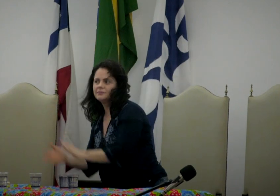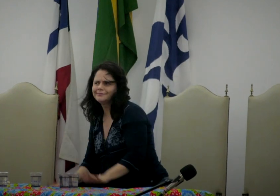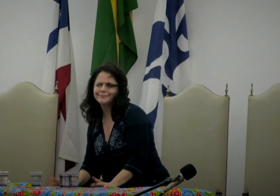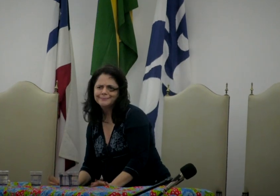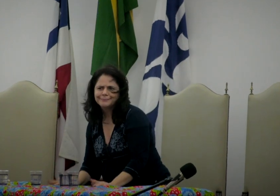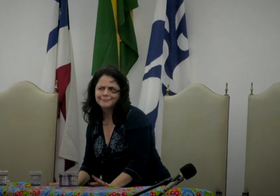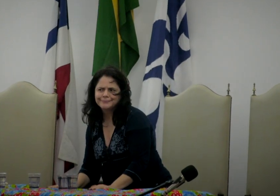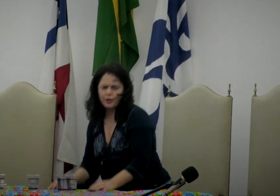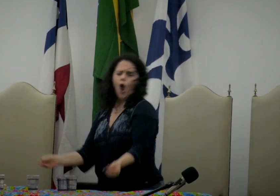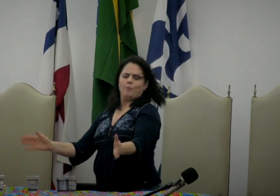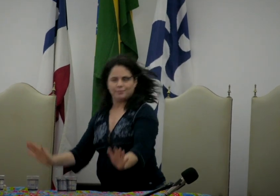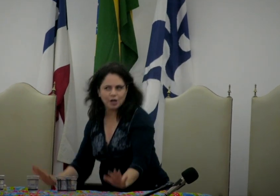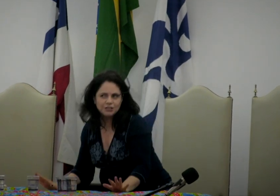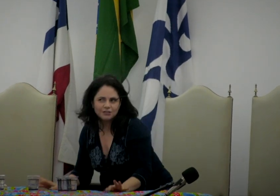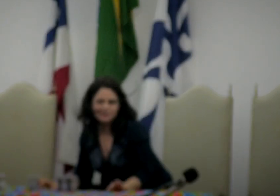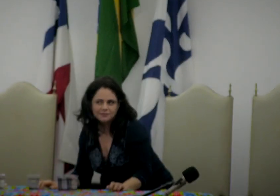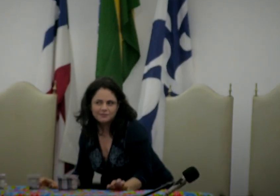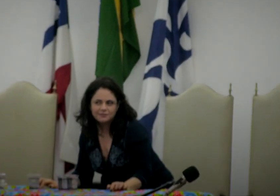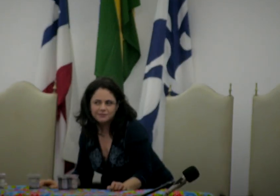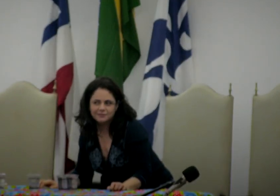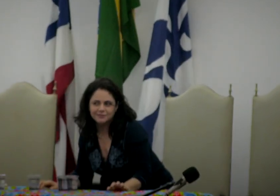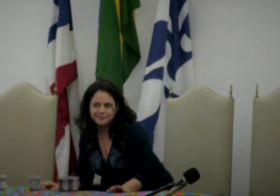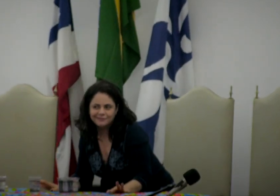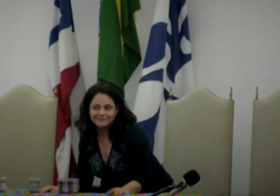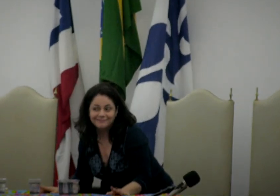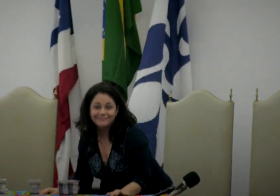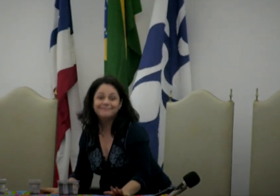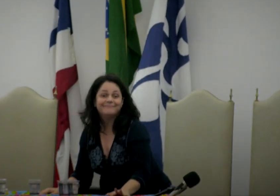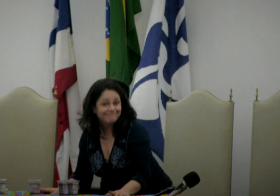é surdo, usa a língua de sinais, aí não vale. Como é que é isso? Como é que pode?